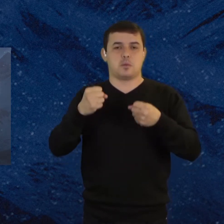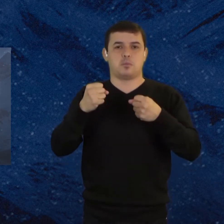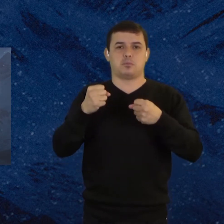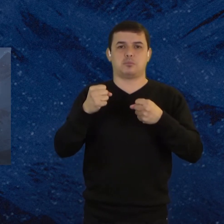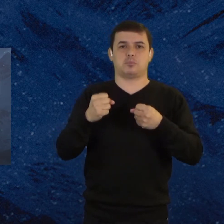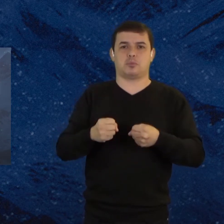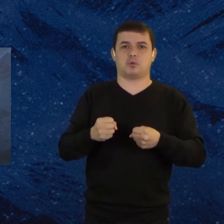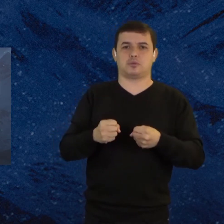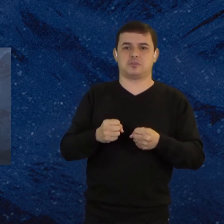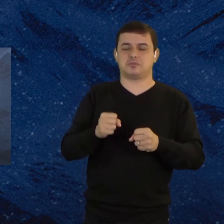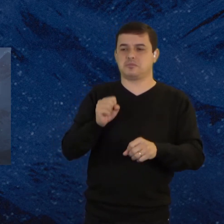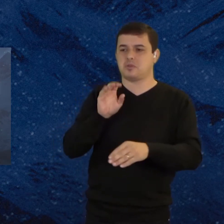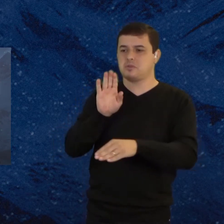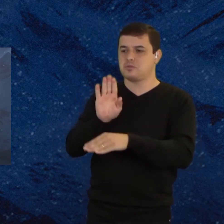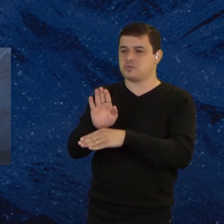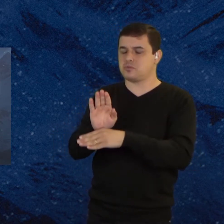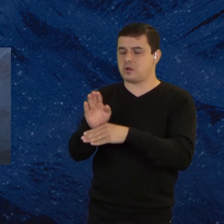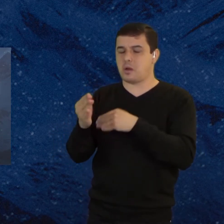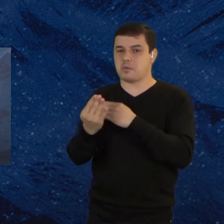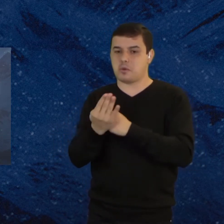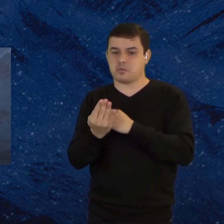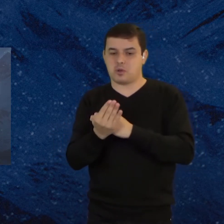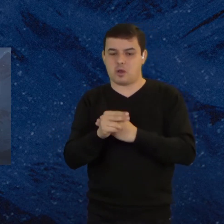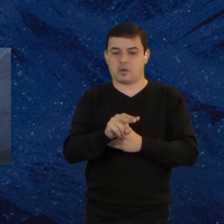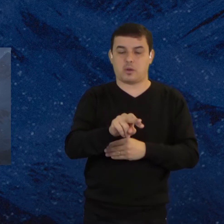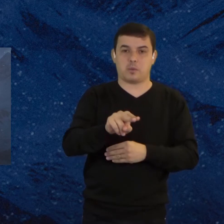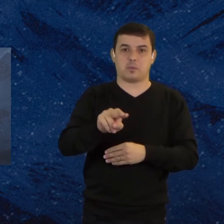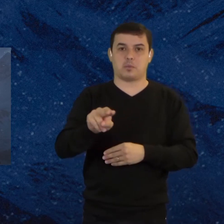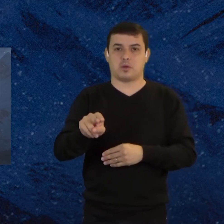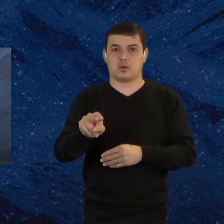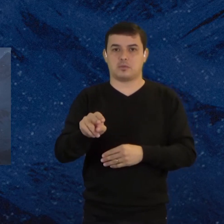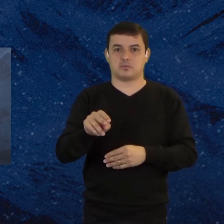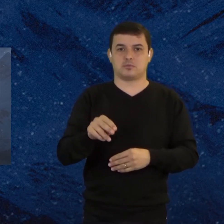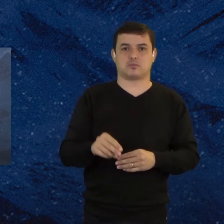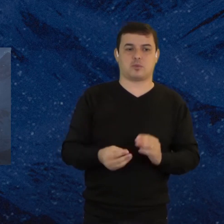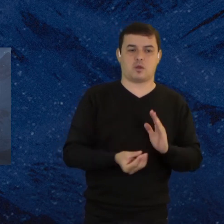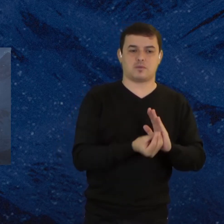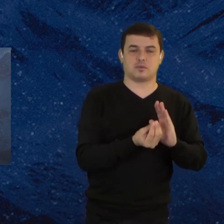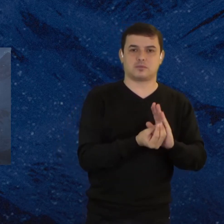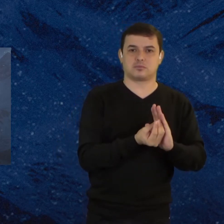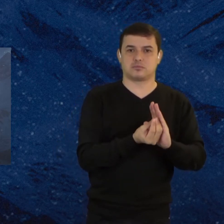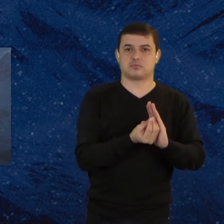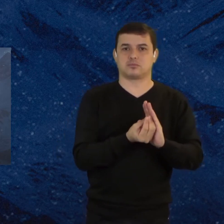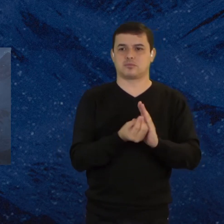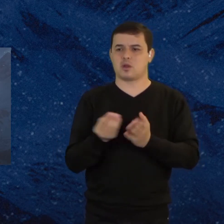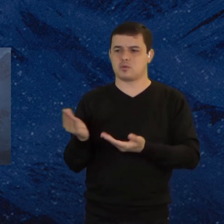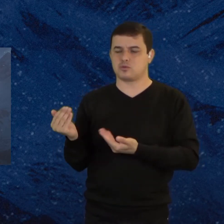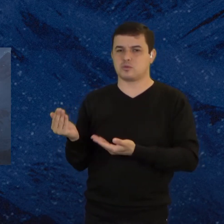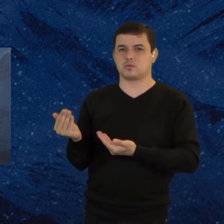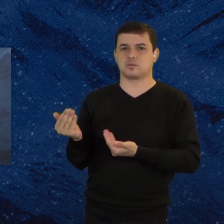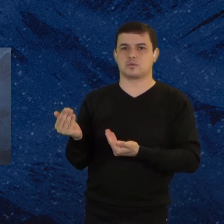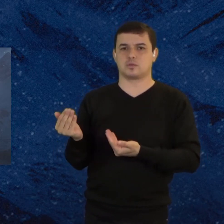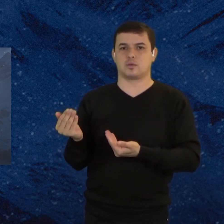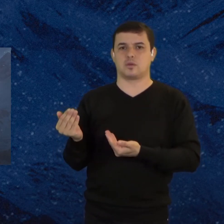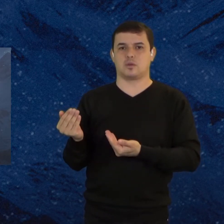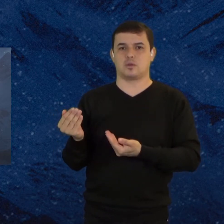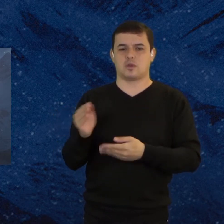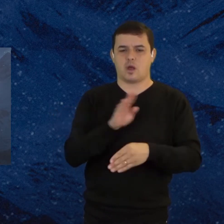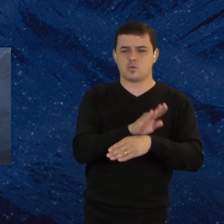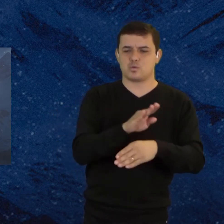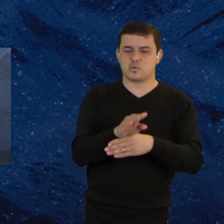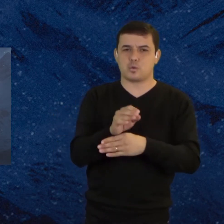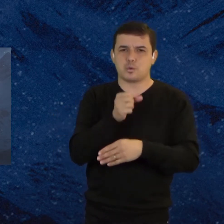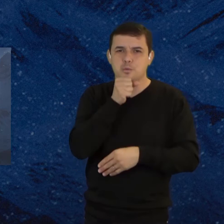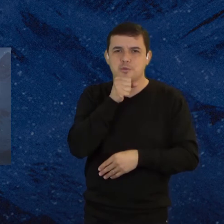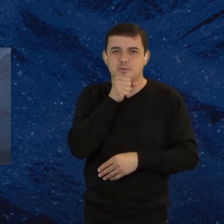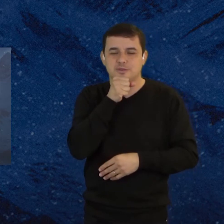pode pedir ajuda para algum irmão, alguma irmã na sua cidade, especialmente os jovens, né? Muitas vezes ajuda os mais